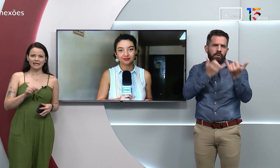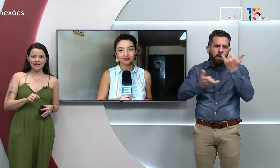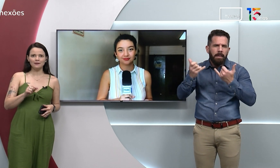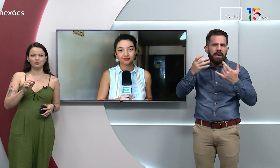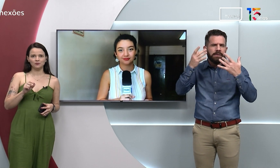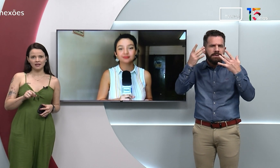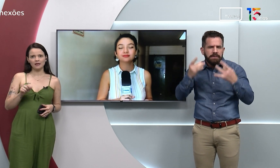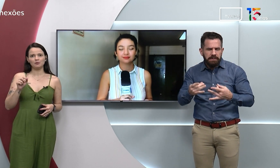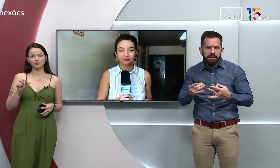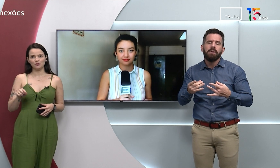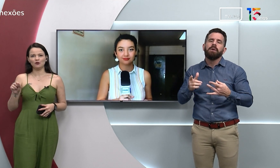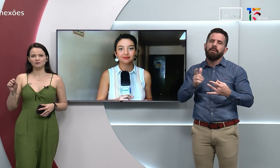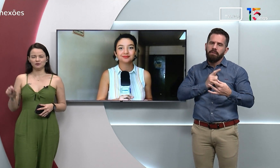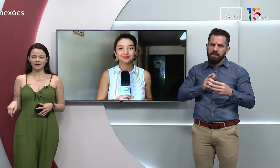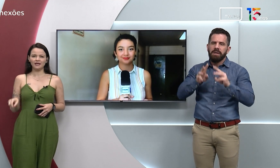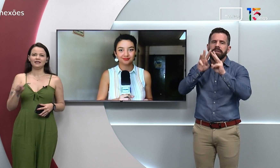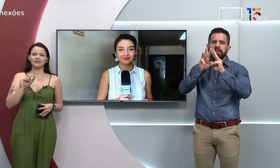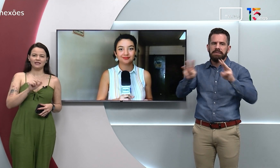acesse o